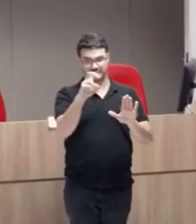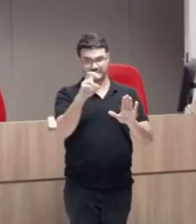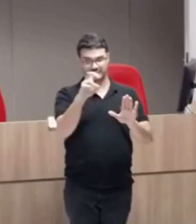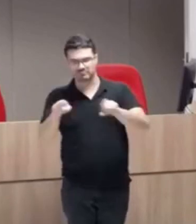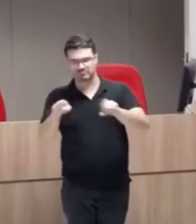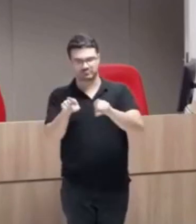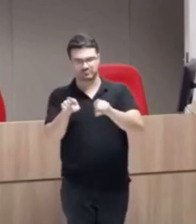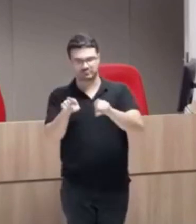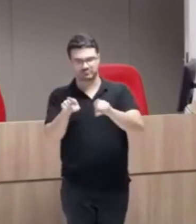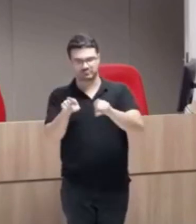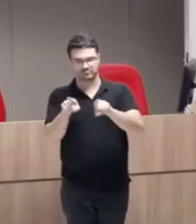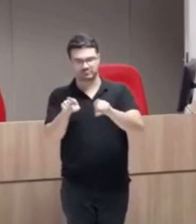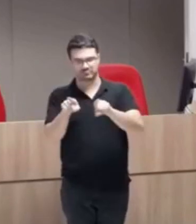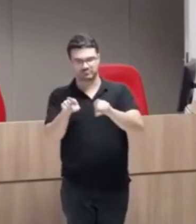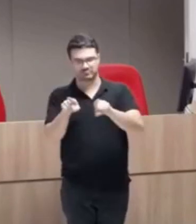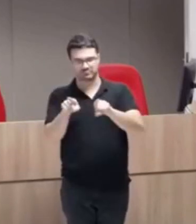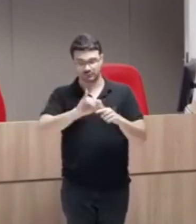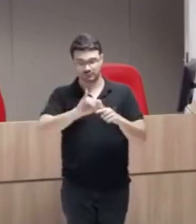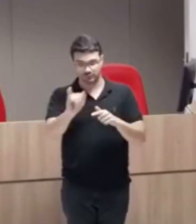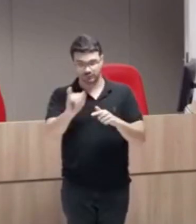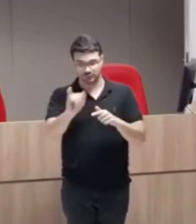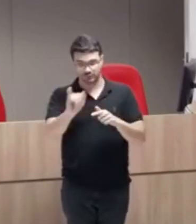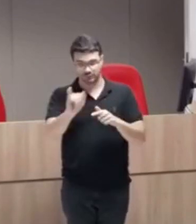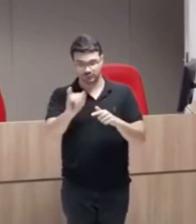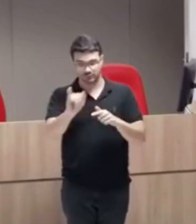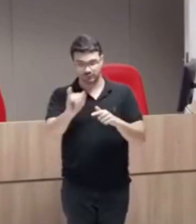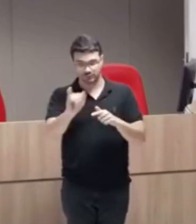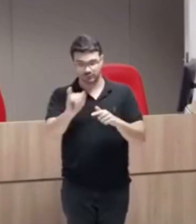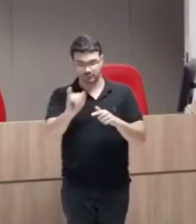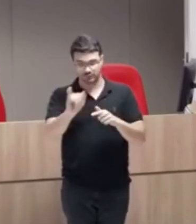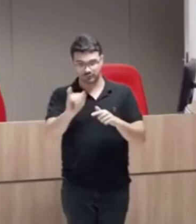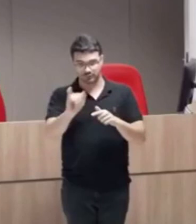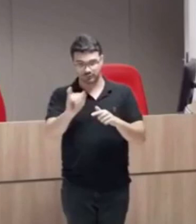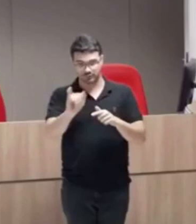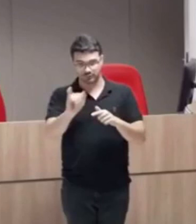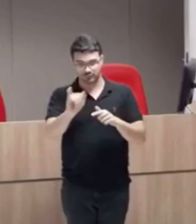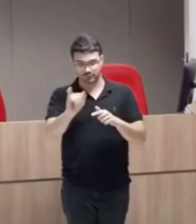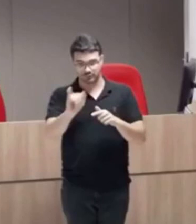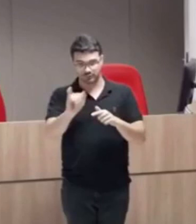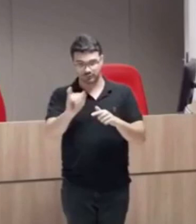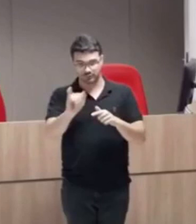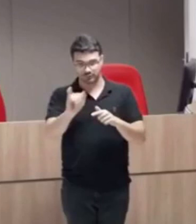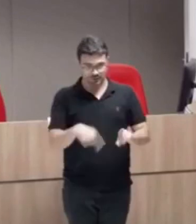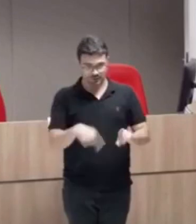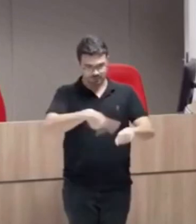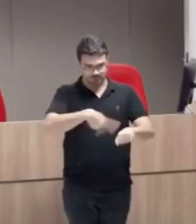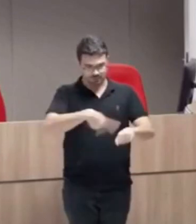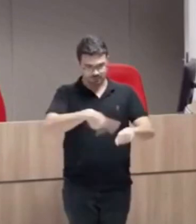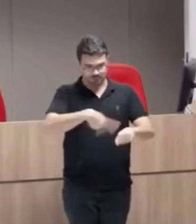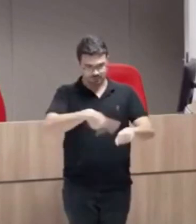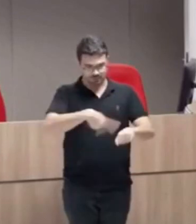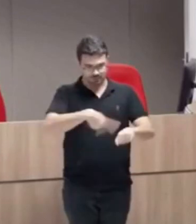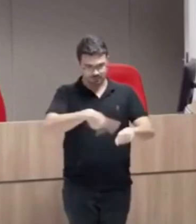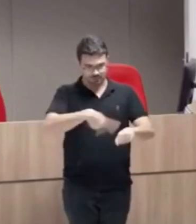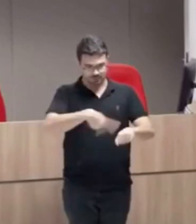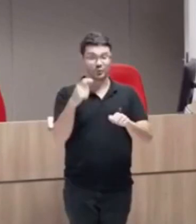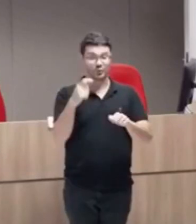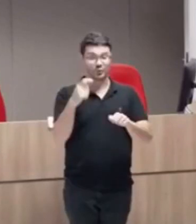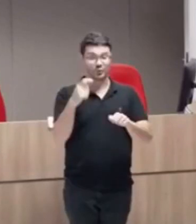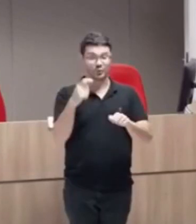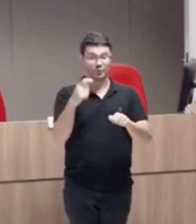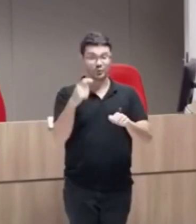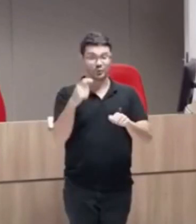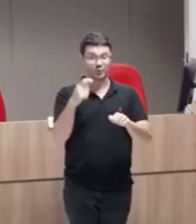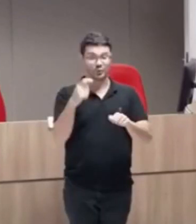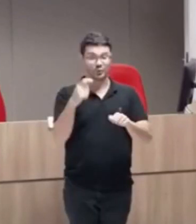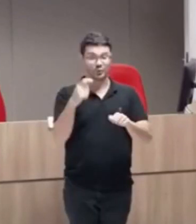E a mesma coisa nós vamos ver nos direitos, que foram, todos os direitos nesse país foram conquistados, pessoal, com muita luta, com